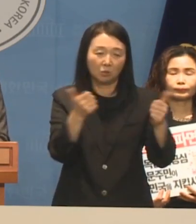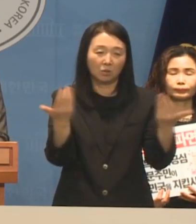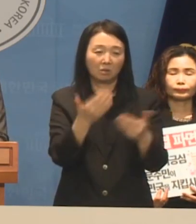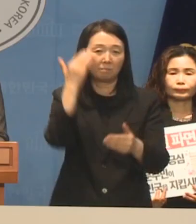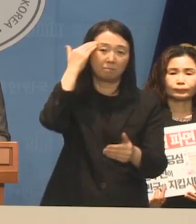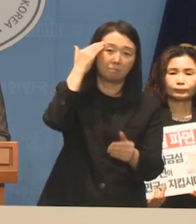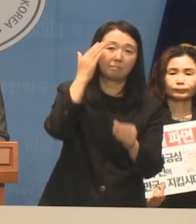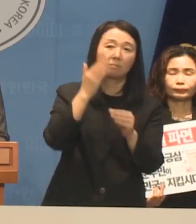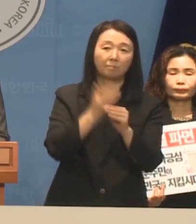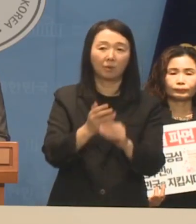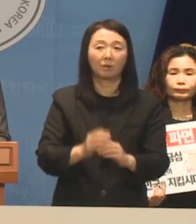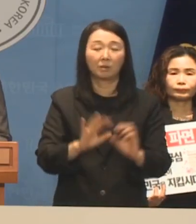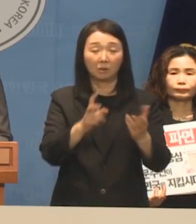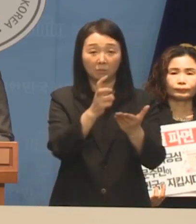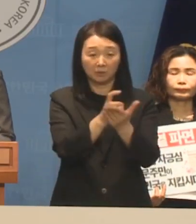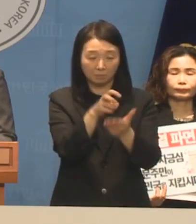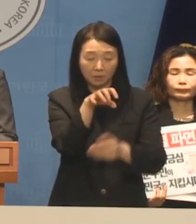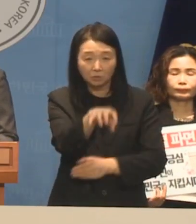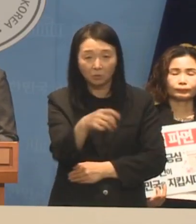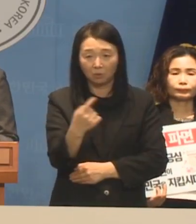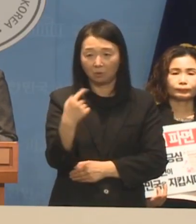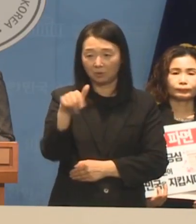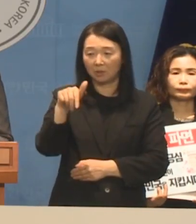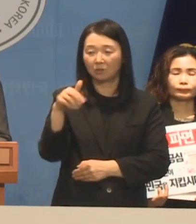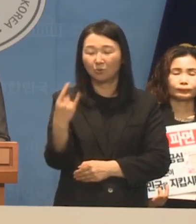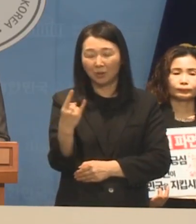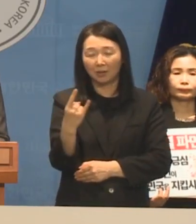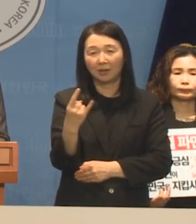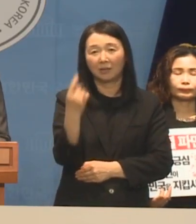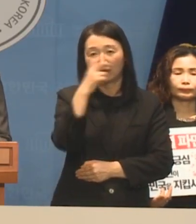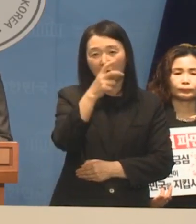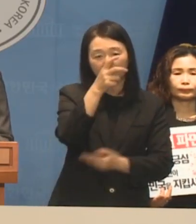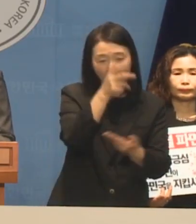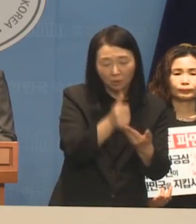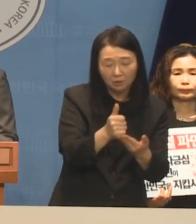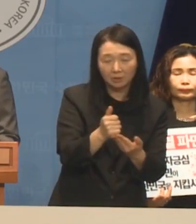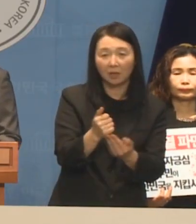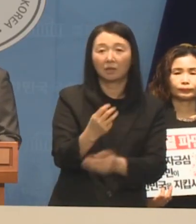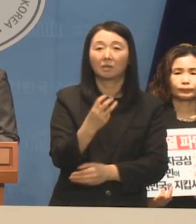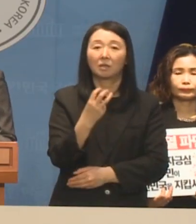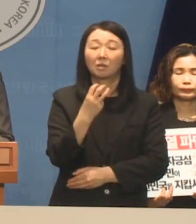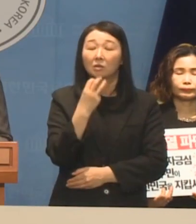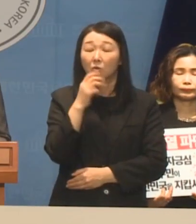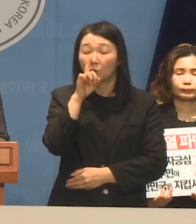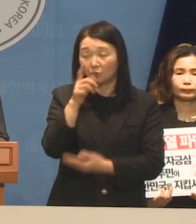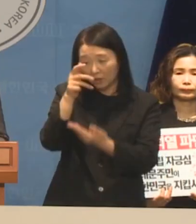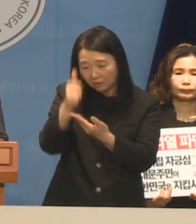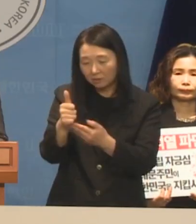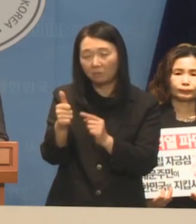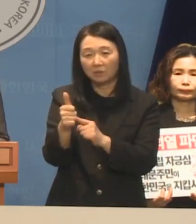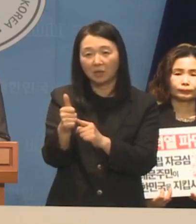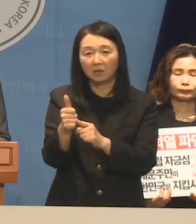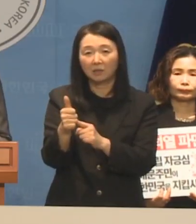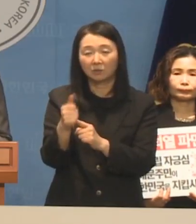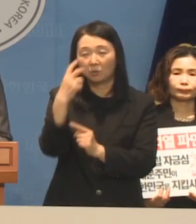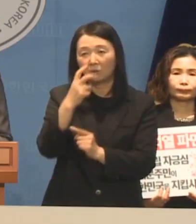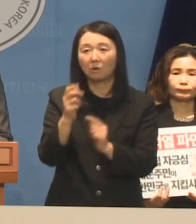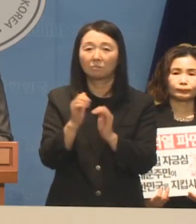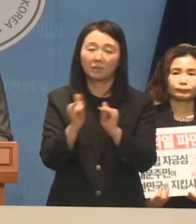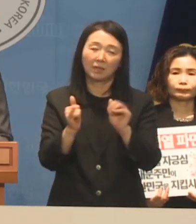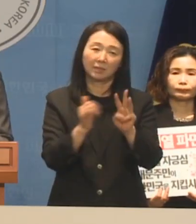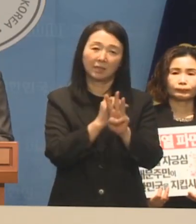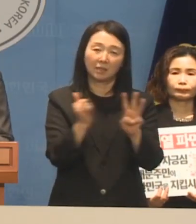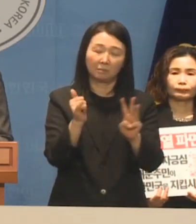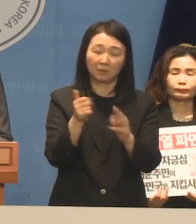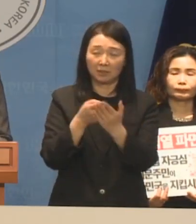있습니다. 헌재가 어제 최재 감사원장과 이창수 서울중앙지검장 등 검사 3명에 대한 탄핵